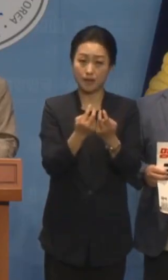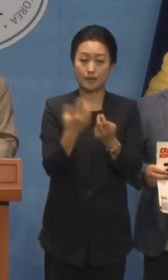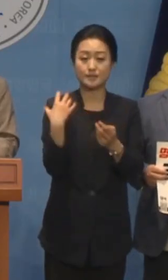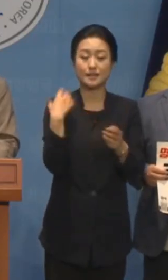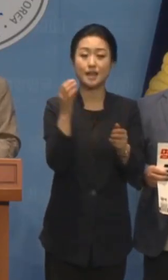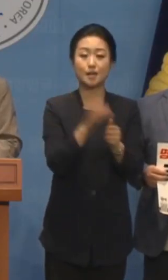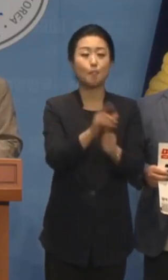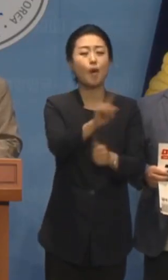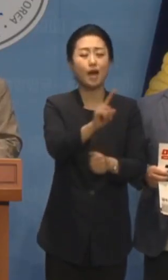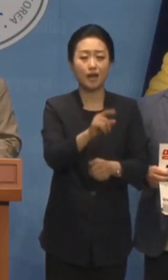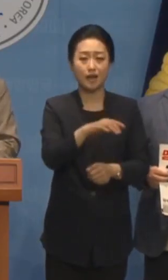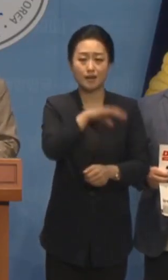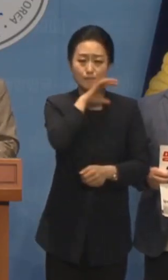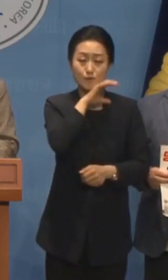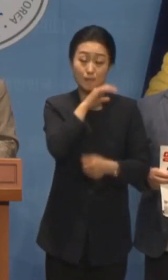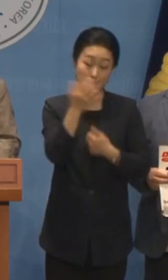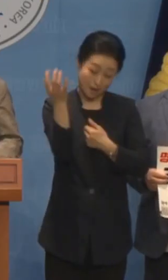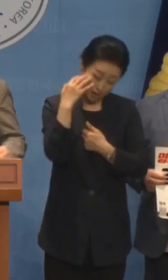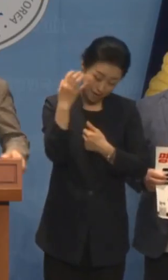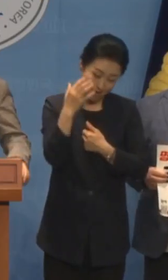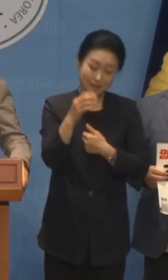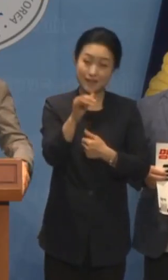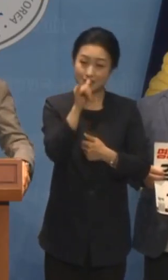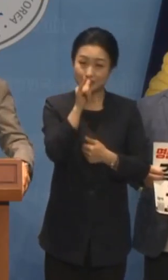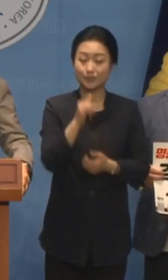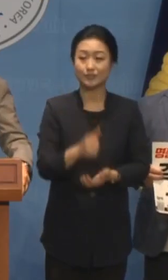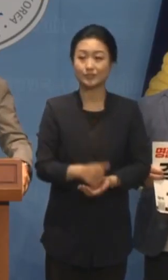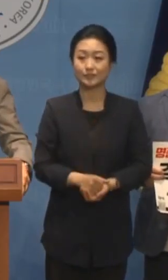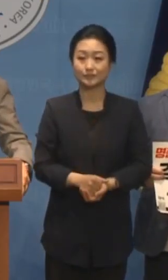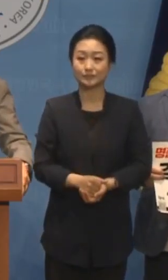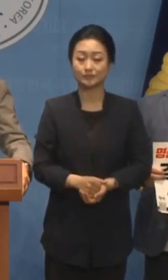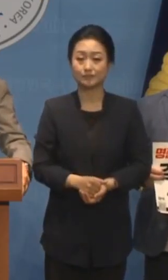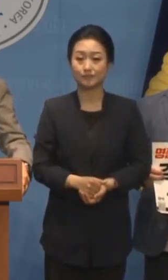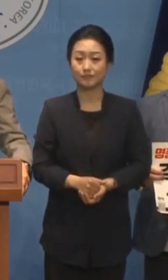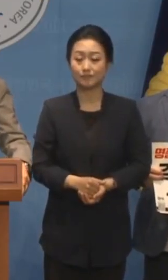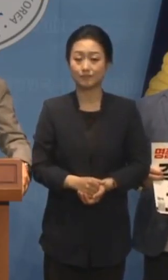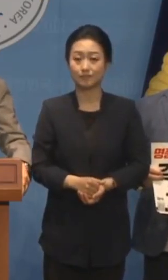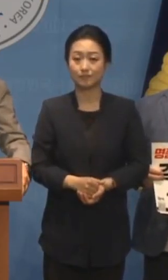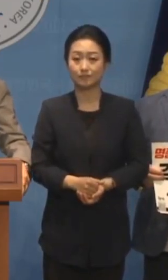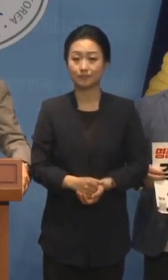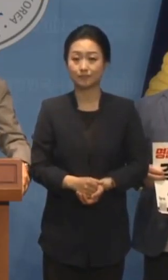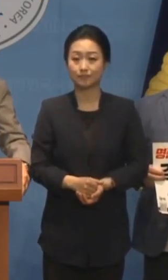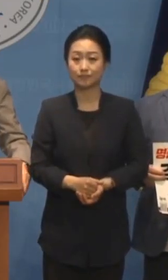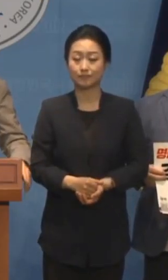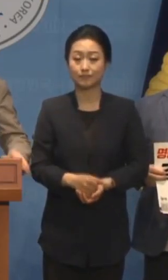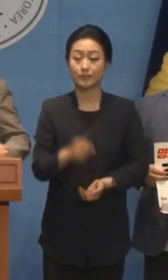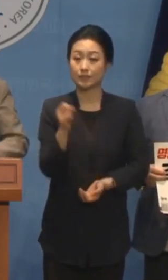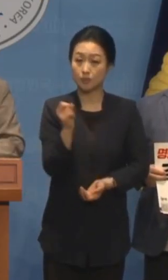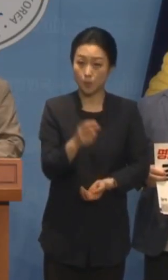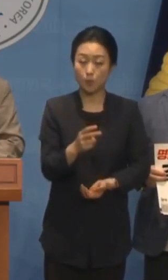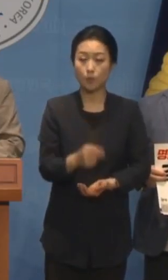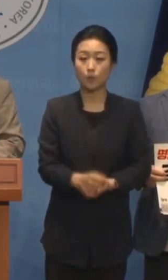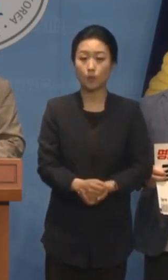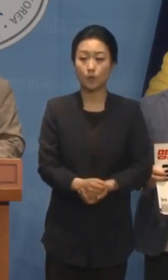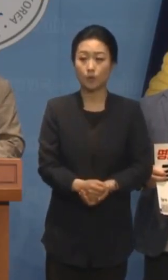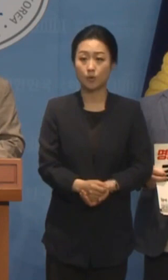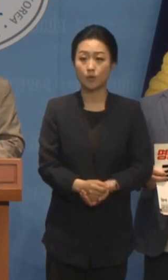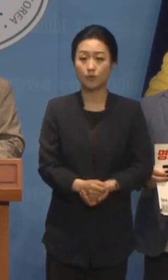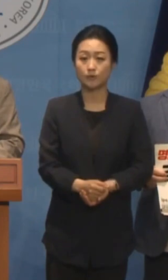책임지실 겁니까? 라고 저한테 항의하는 학부모도 식당에서 있었습니다. 그리고